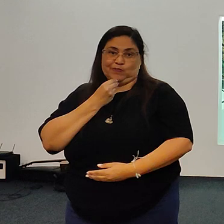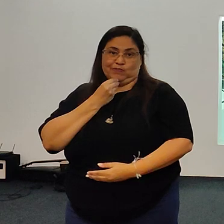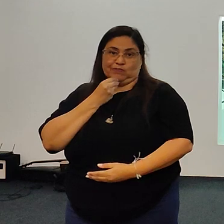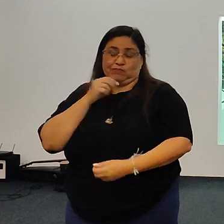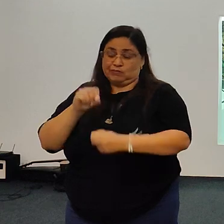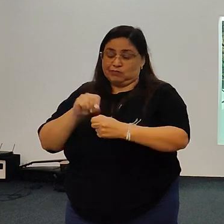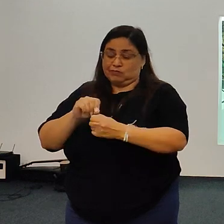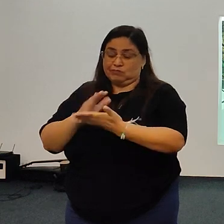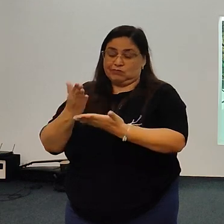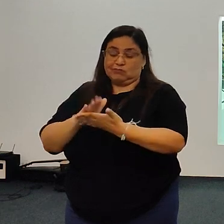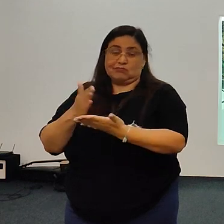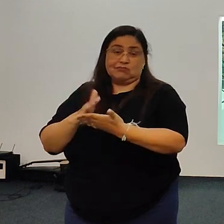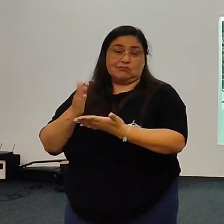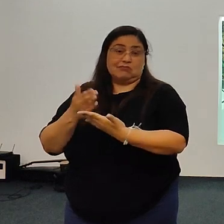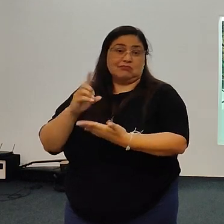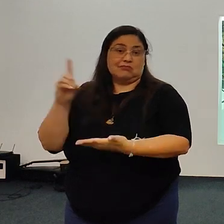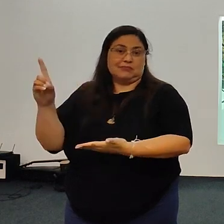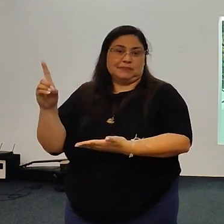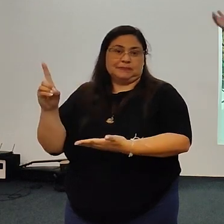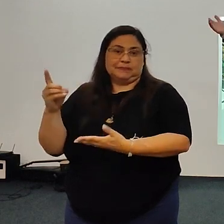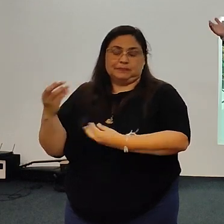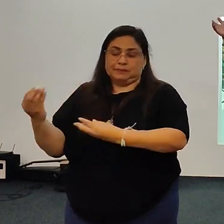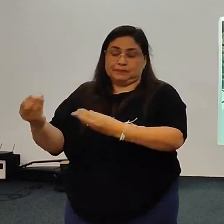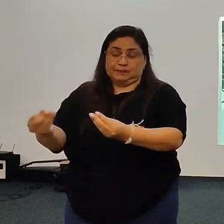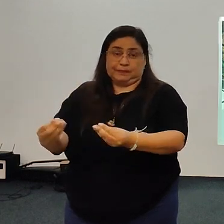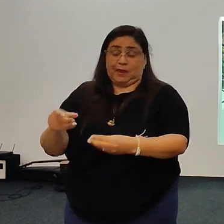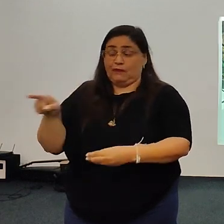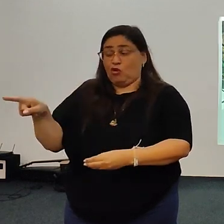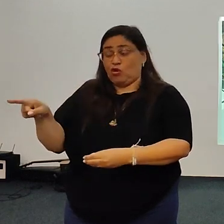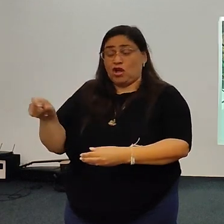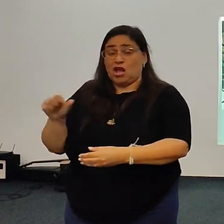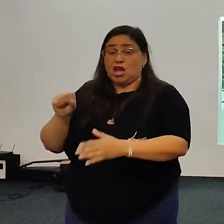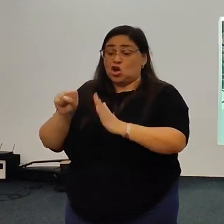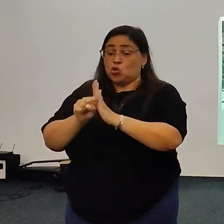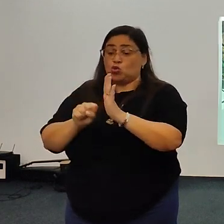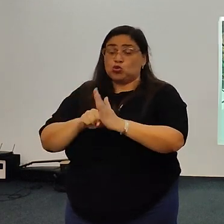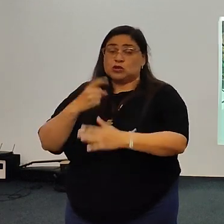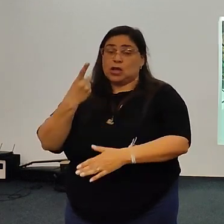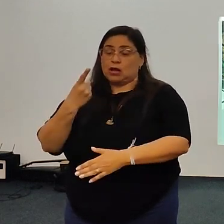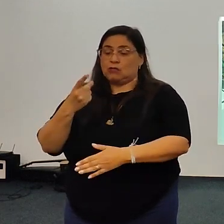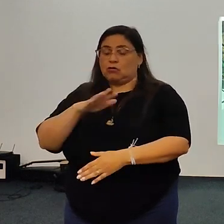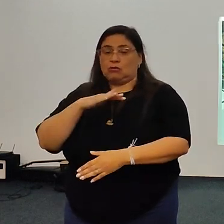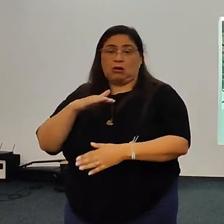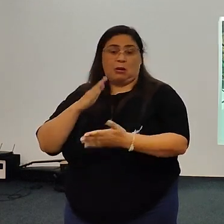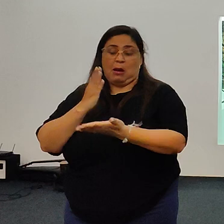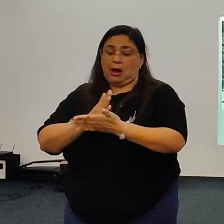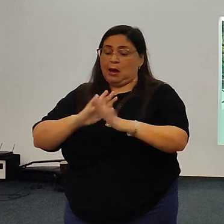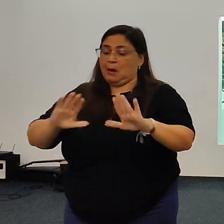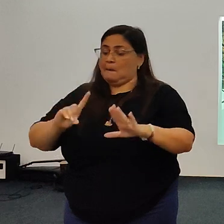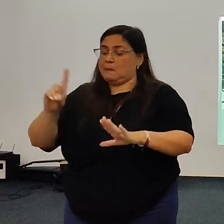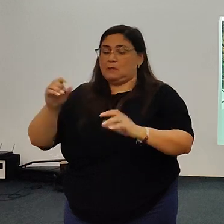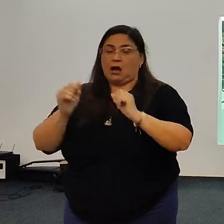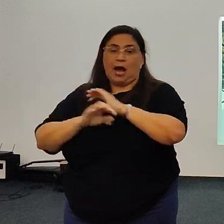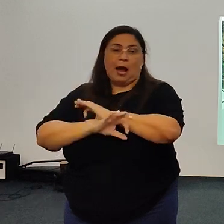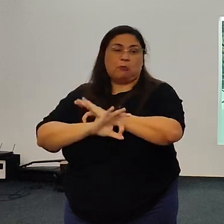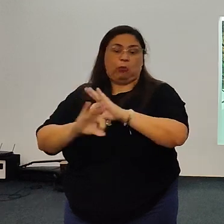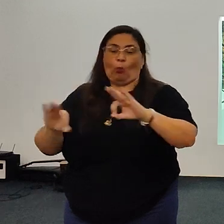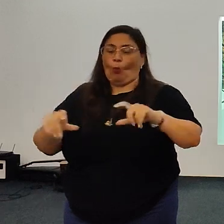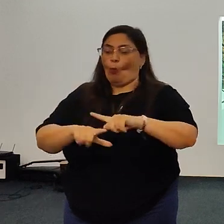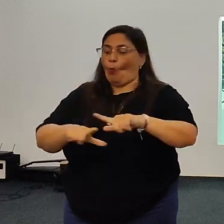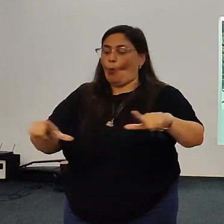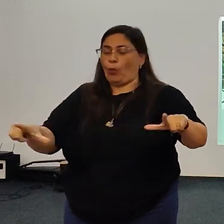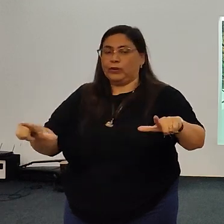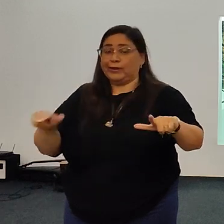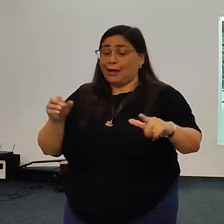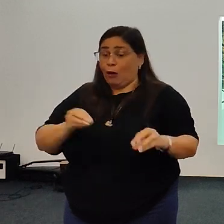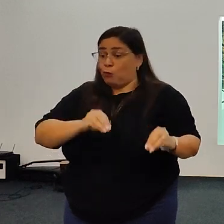Bíblias. Ele disse que 100 anos após a sua morte a Bíblia ia desaparecer porque aquilo era fogo de palha. E a Sociedade